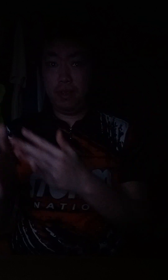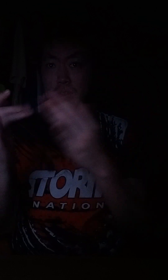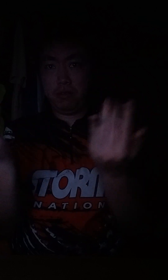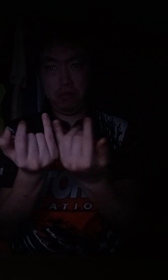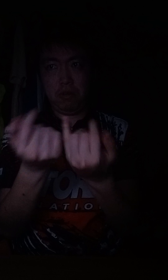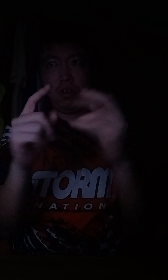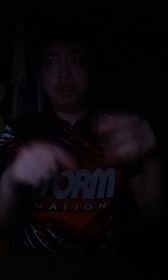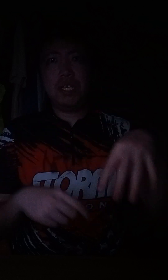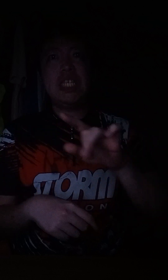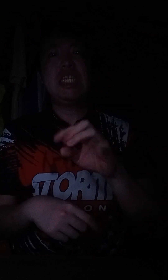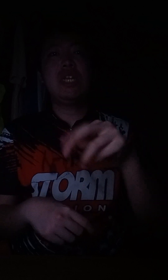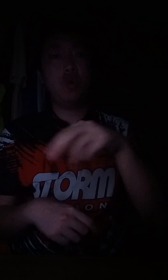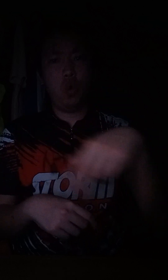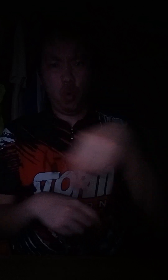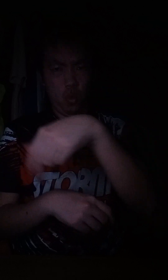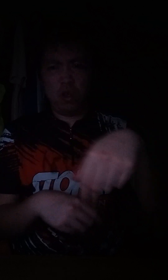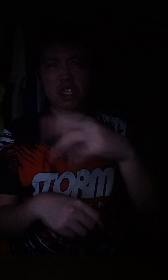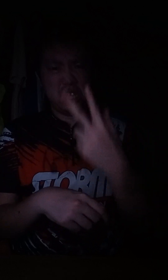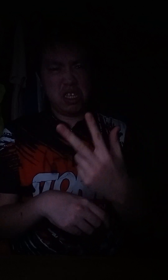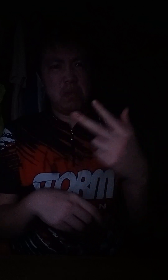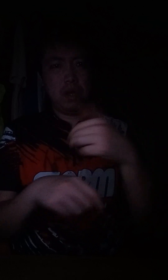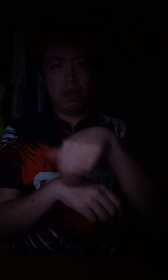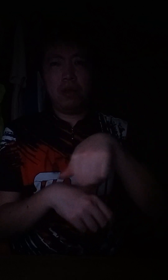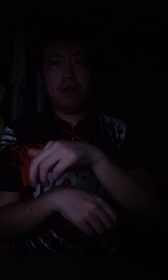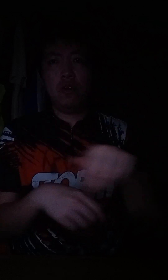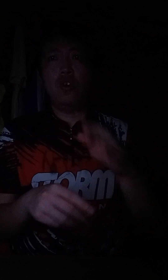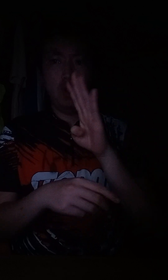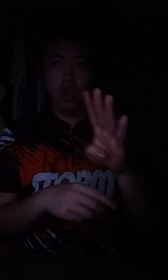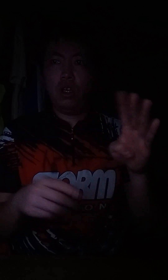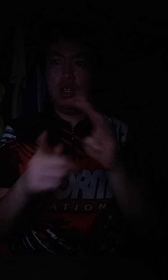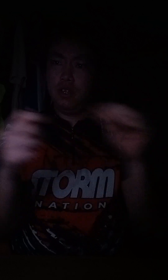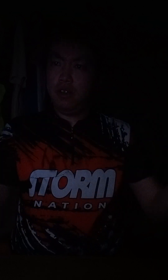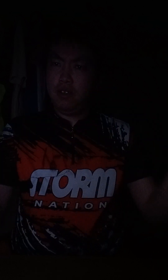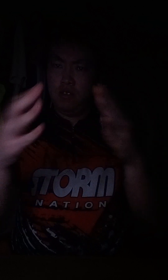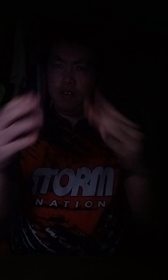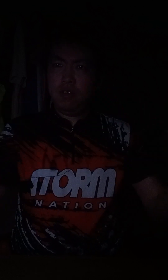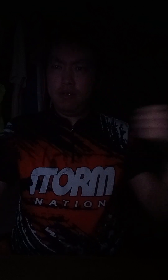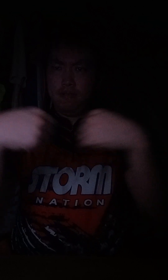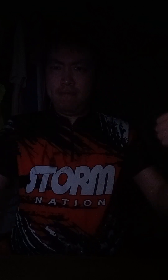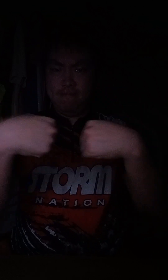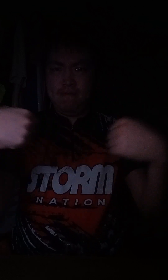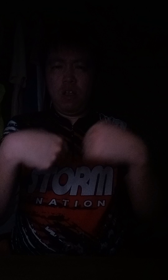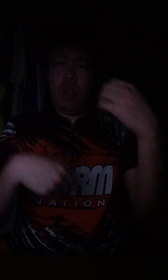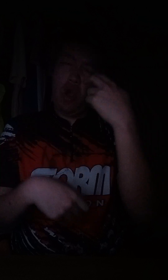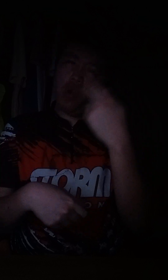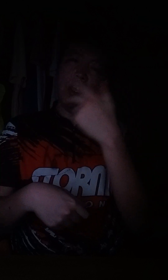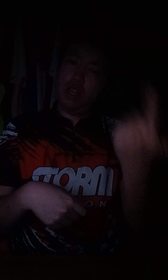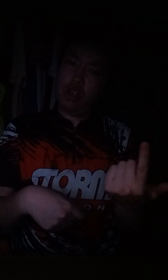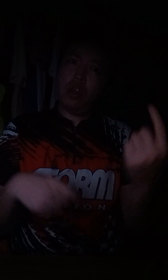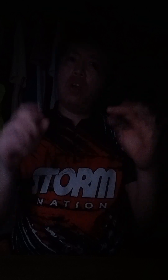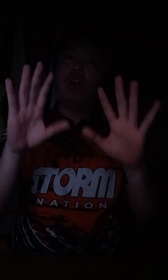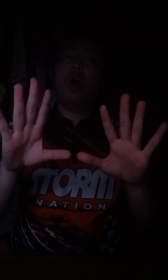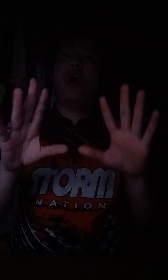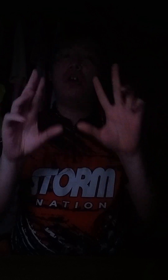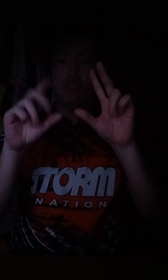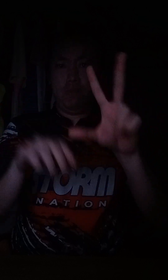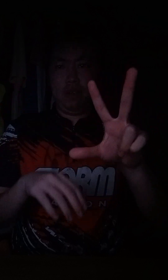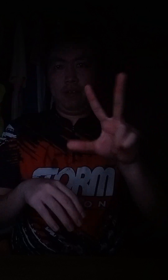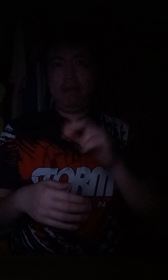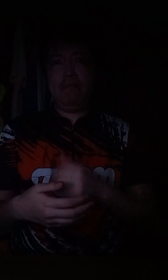부근을 달리던 공항버스 3대를 포함해 차량 4대가 줄줄이 부딪힌 건 어제 저녁 7시 반쯤.